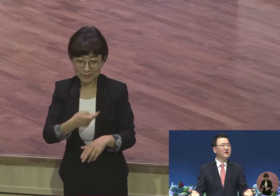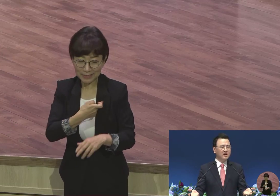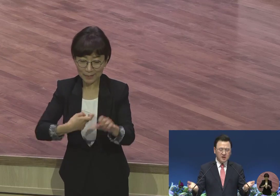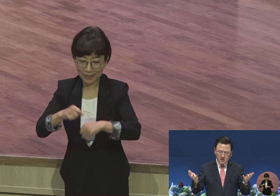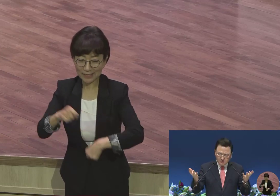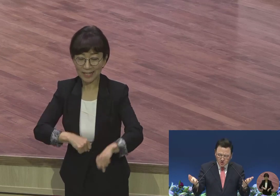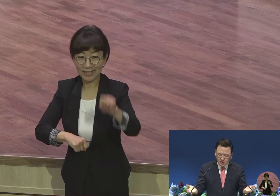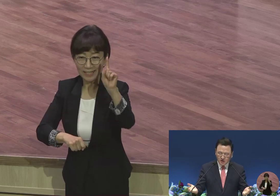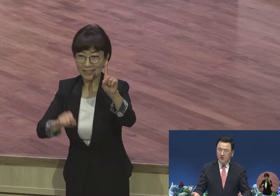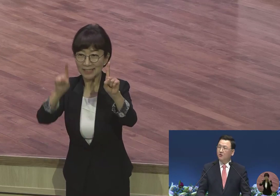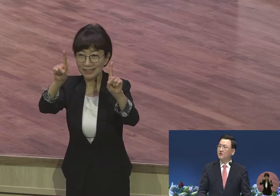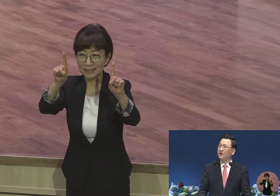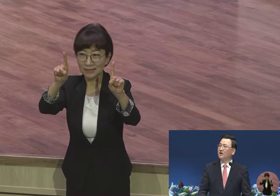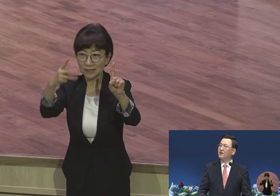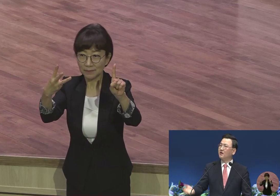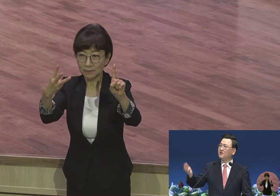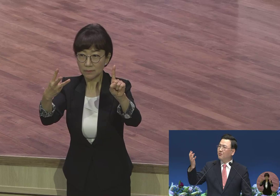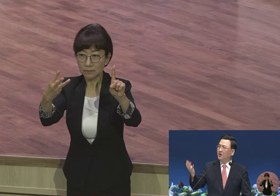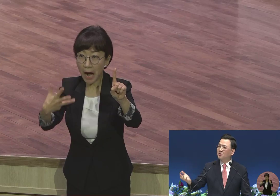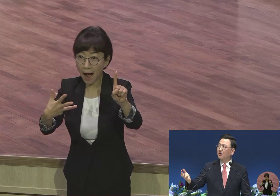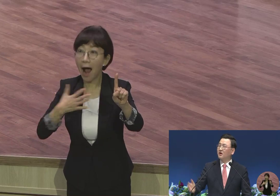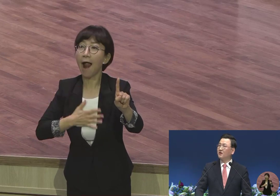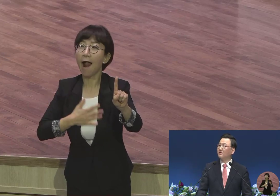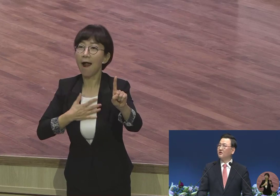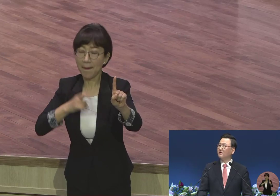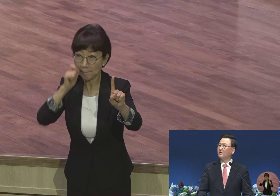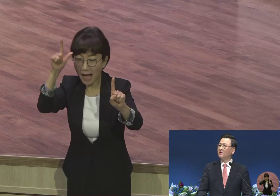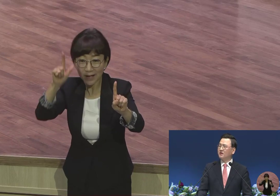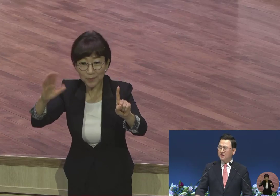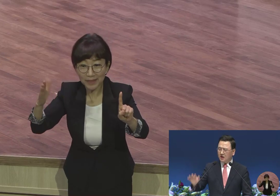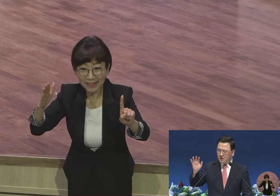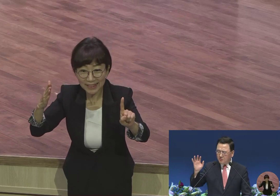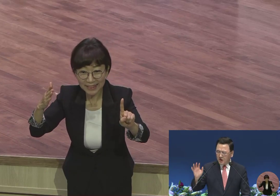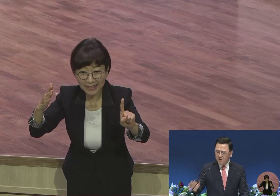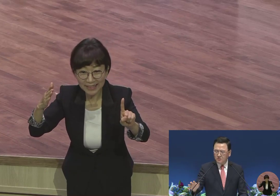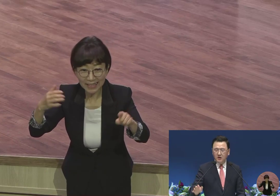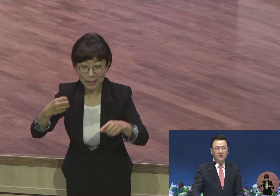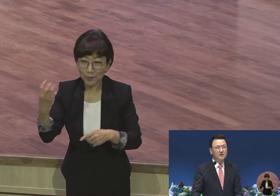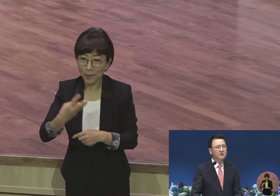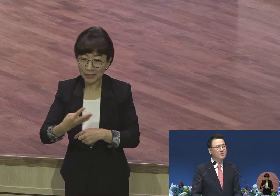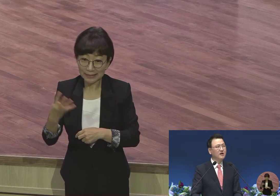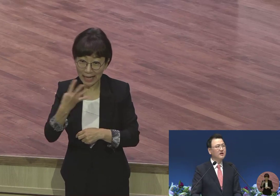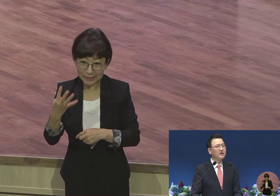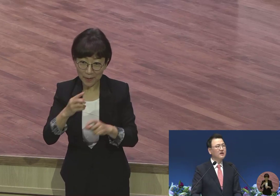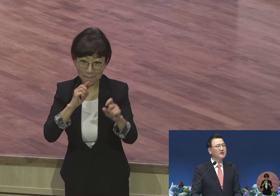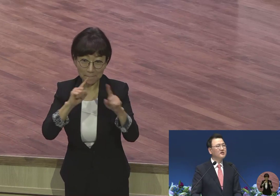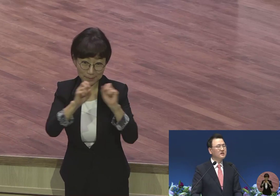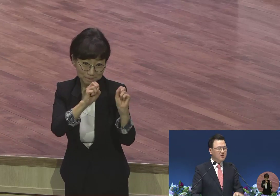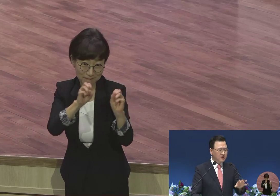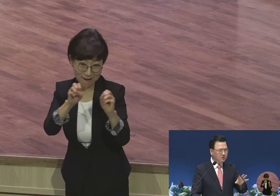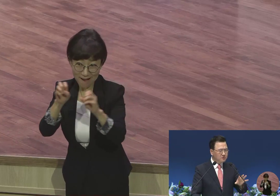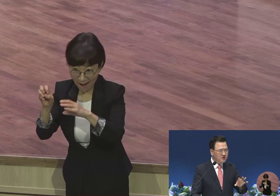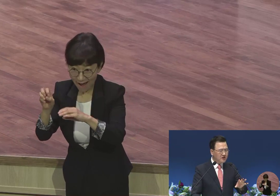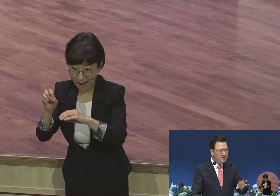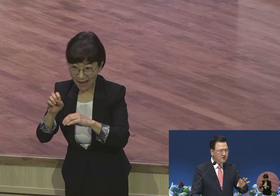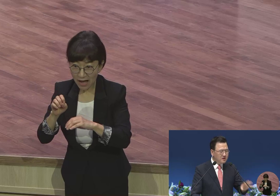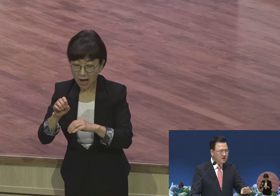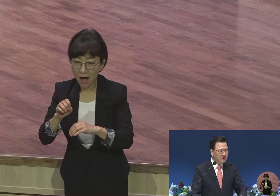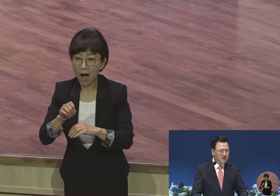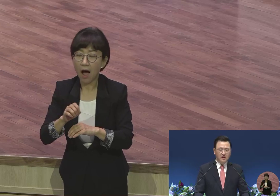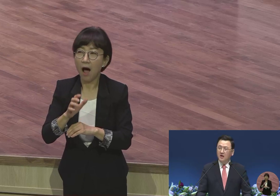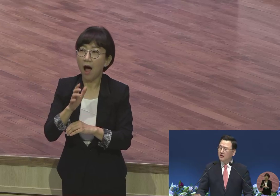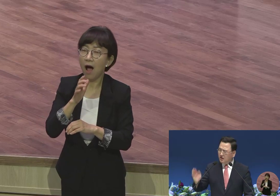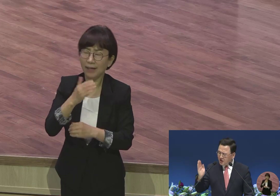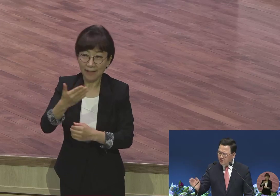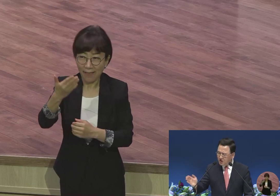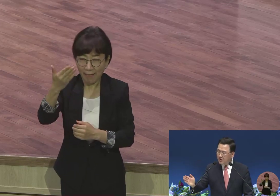거예요. 1장 3절을 알게 된 겁니다. 1장 8절을 알게 된 거예요. 이제는 사천 말씀을 알게 됐습니다. 이제는 생존을 위해 살았던